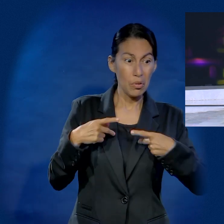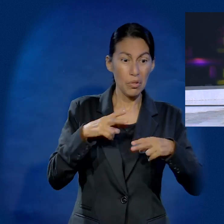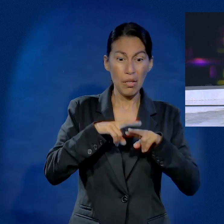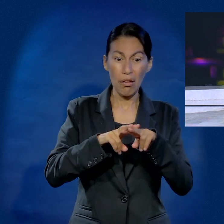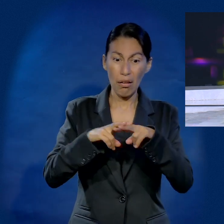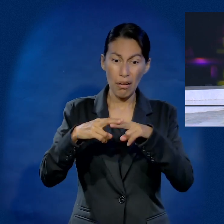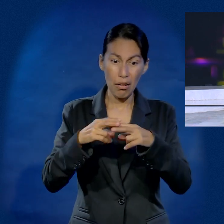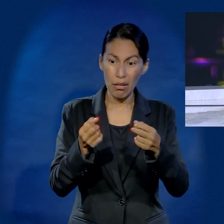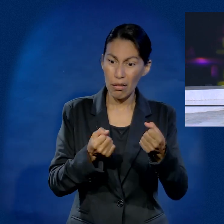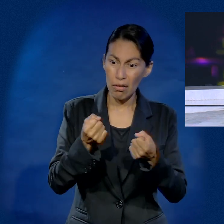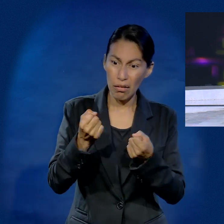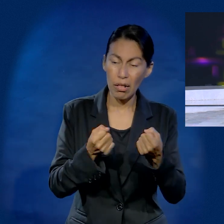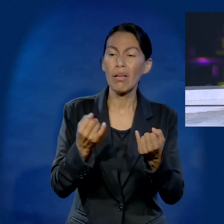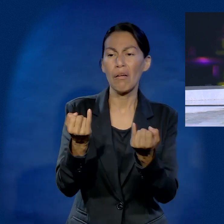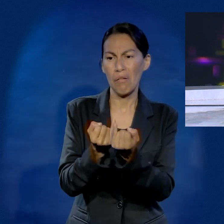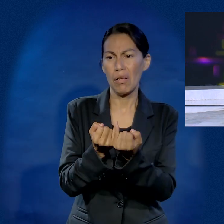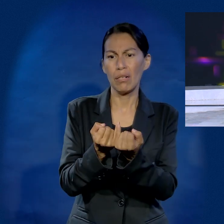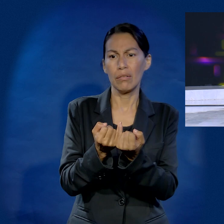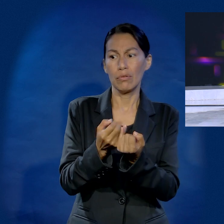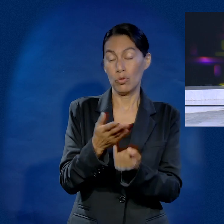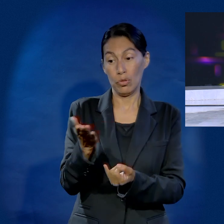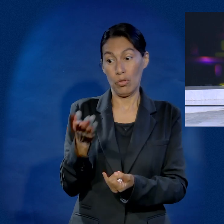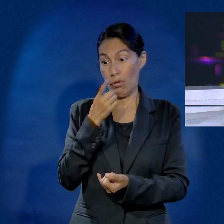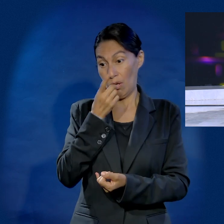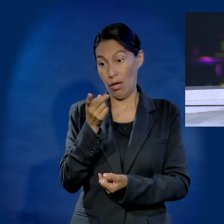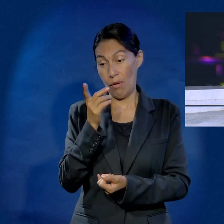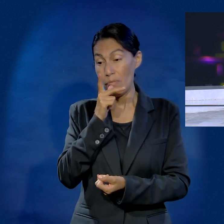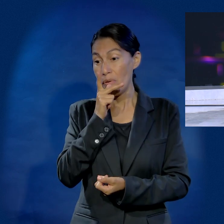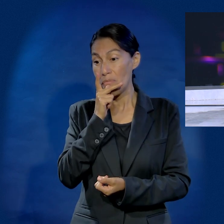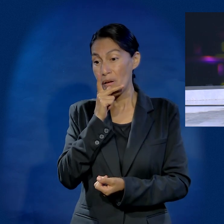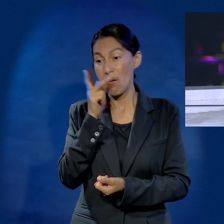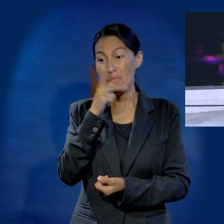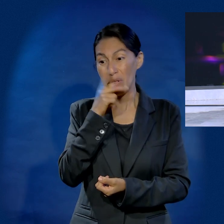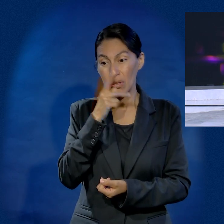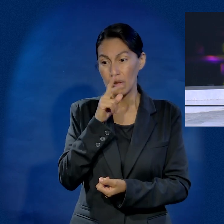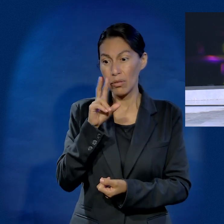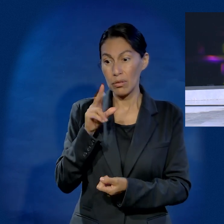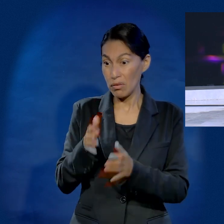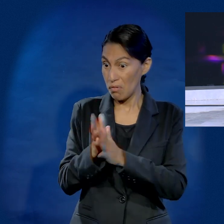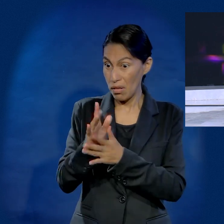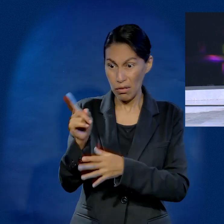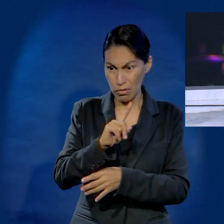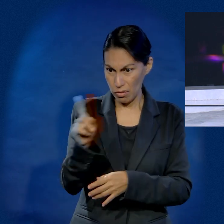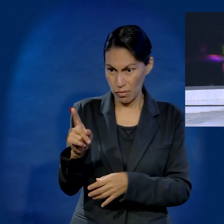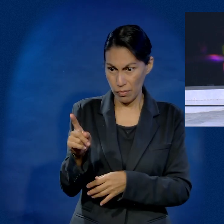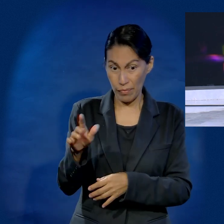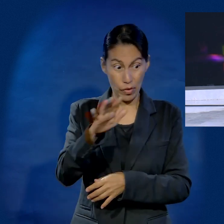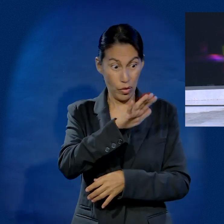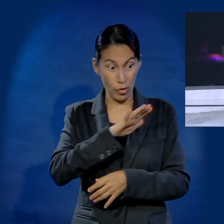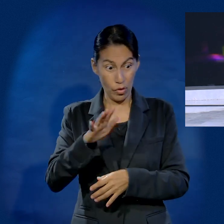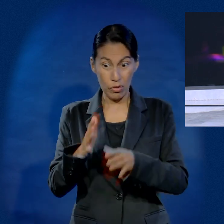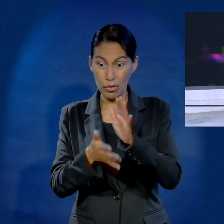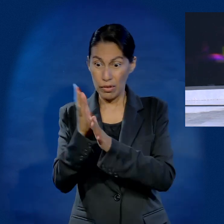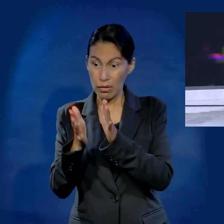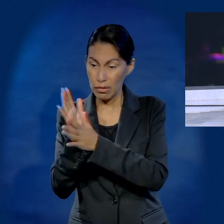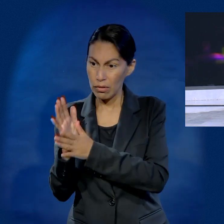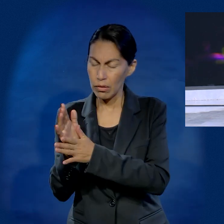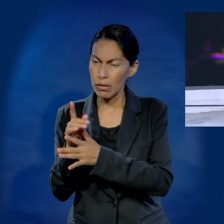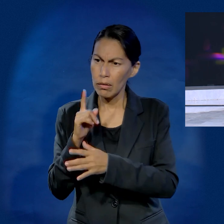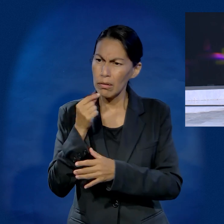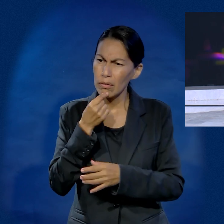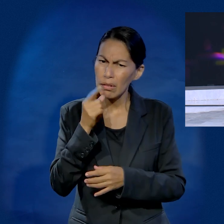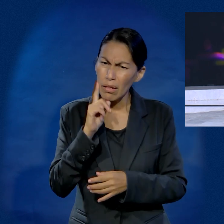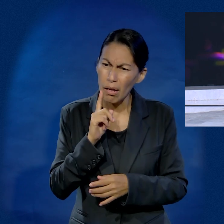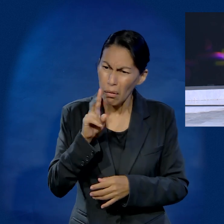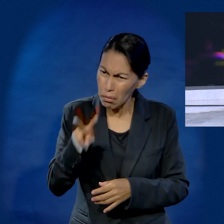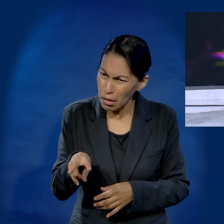de los doctores también están solos. Y mucha gente viaja y está solo. No me salga que porque su papá es pastor se va, ¿ok? La niña dice, ¿ah, sí? ¿Todos se